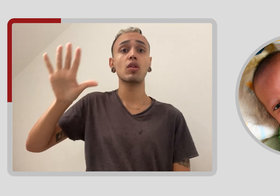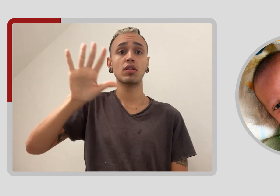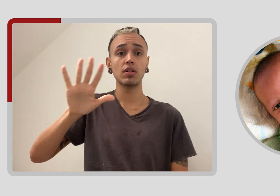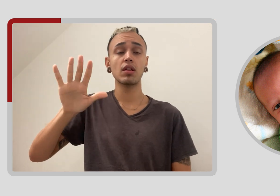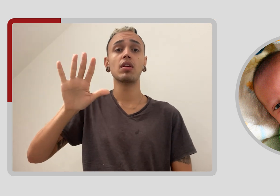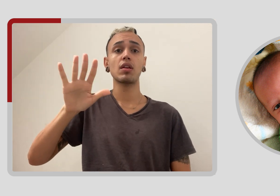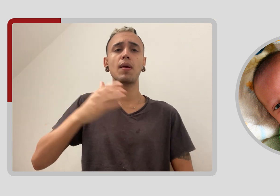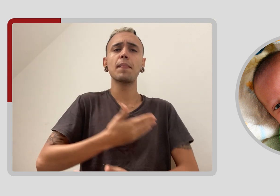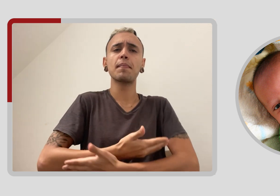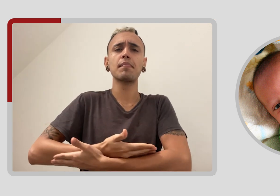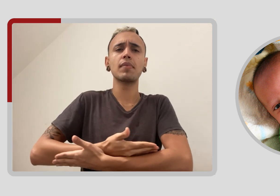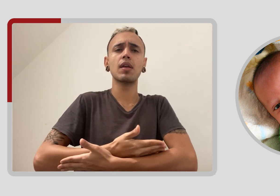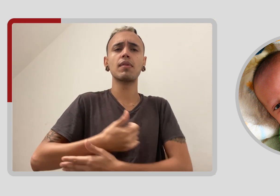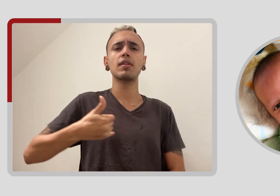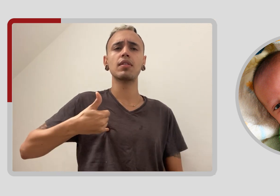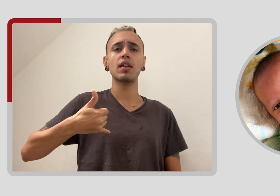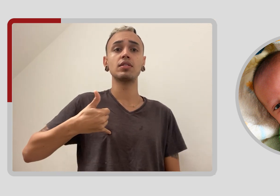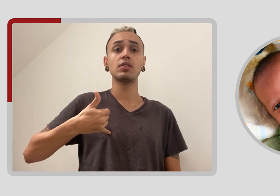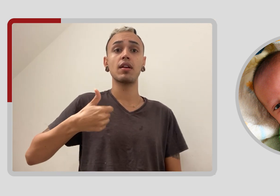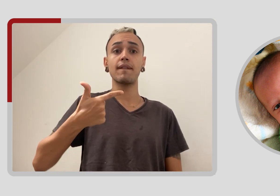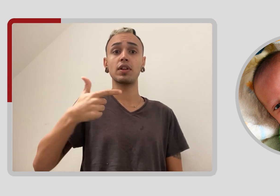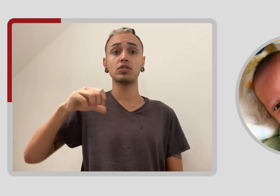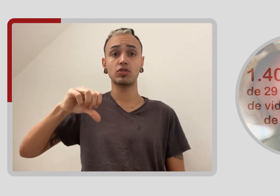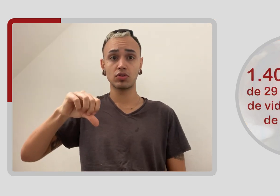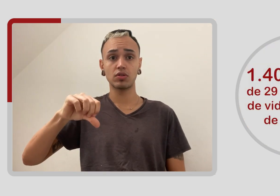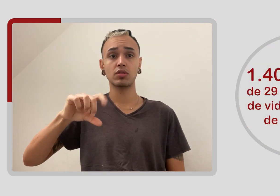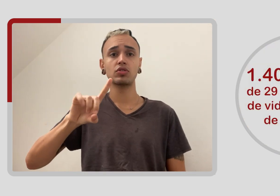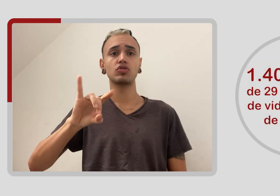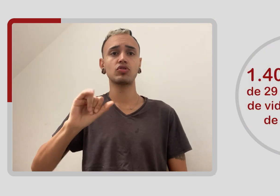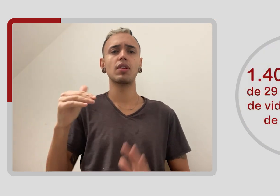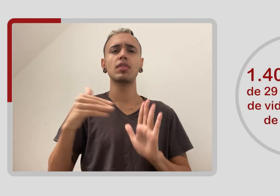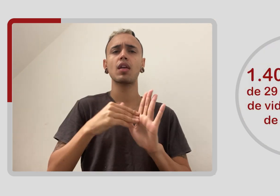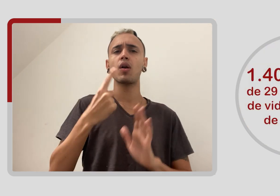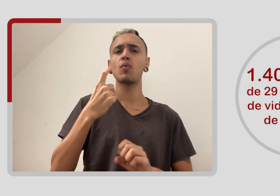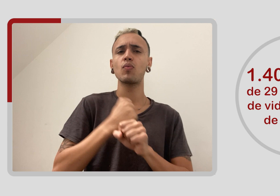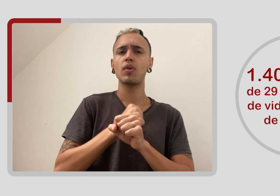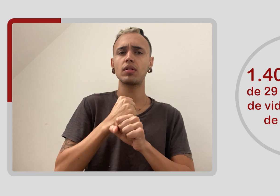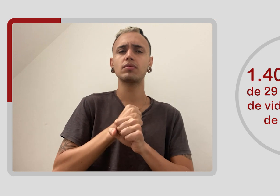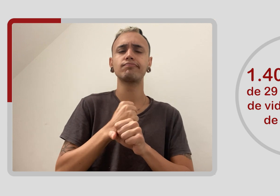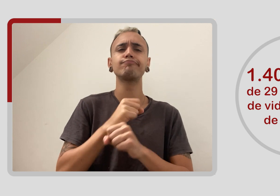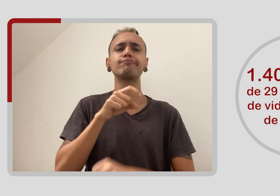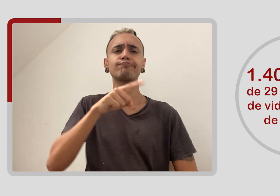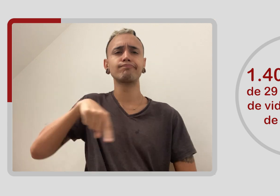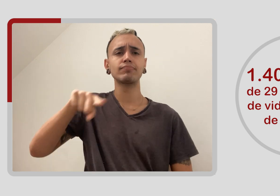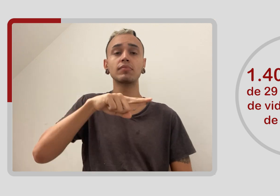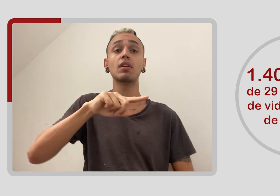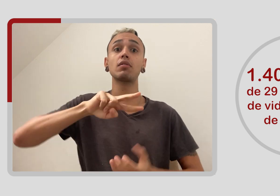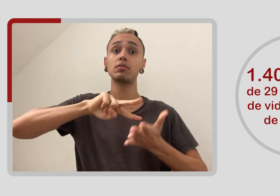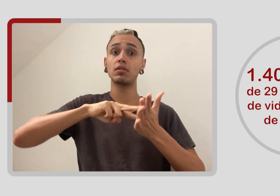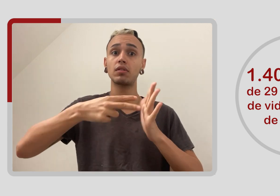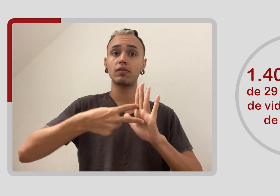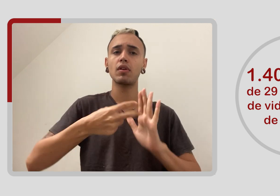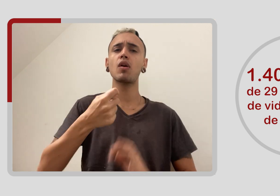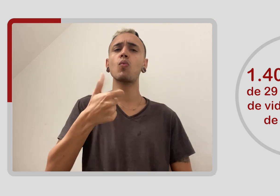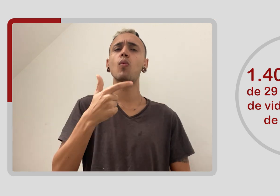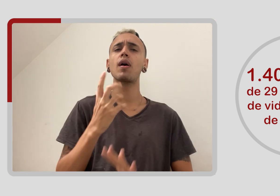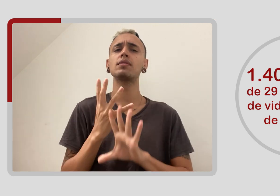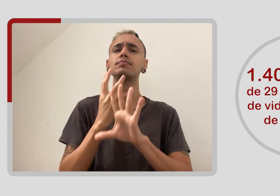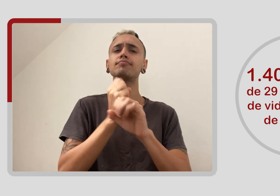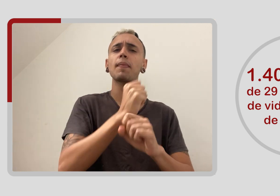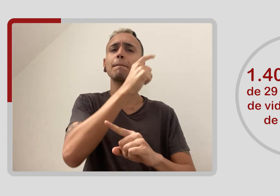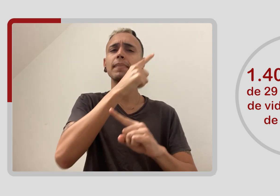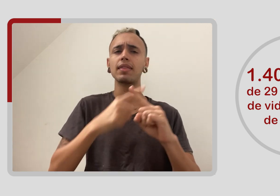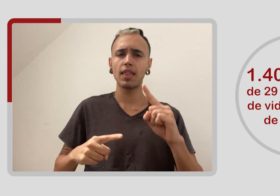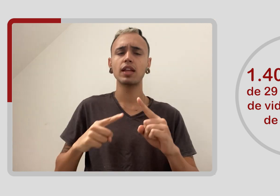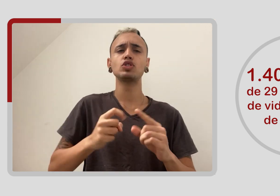de vida responde por quase metade das mortes ao todo mais de 1.400 crianças nesta faixa